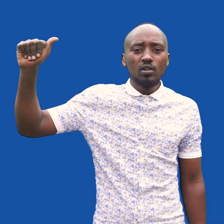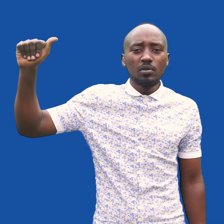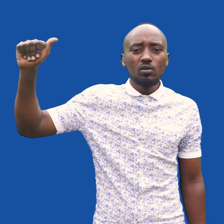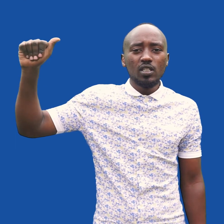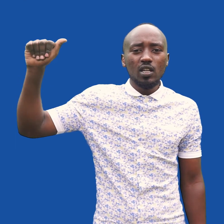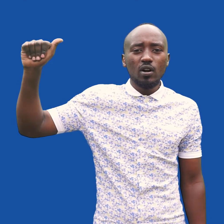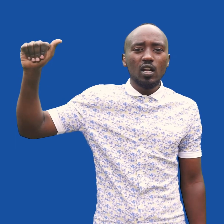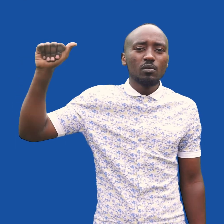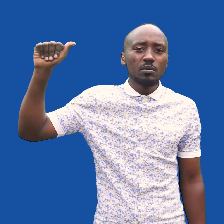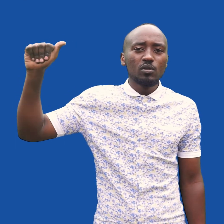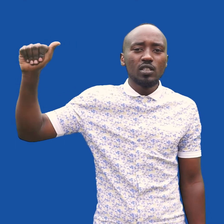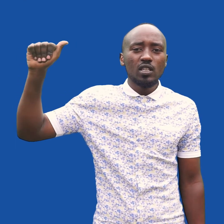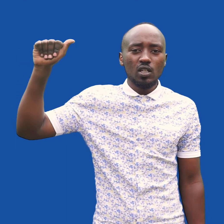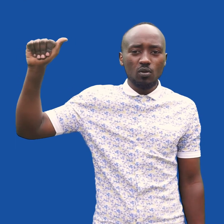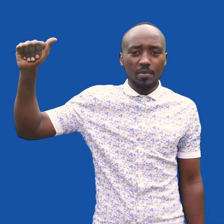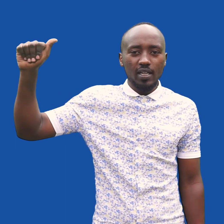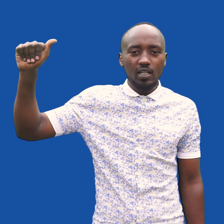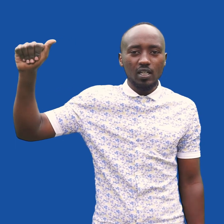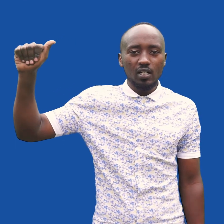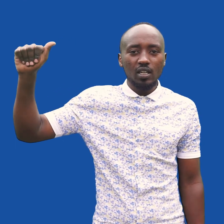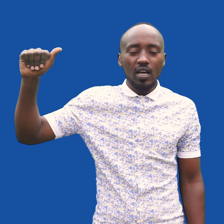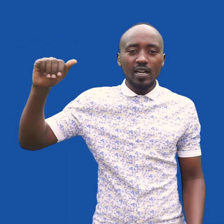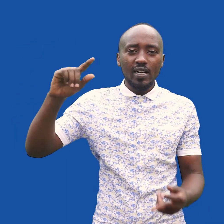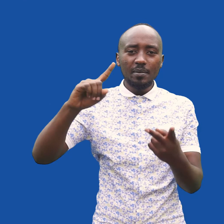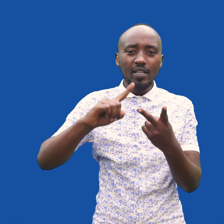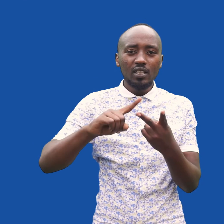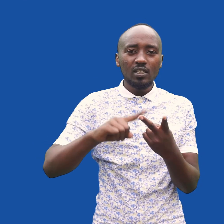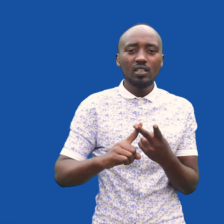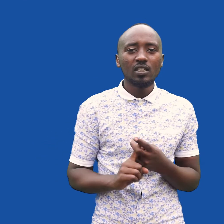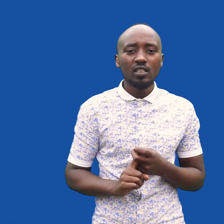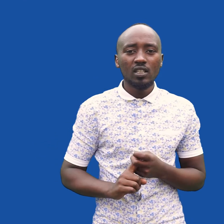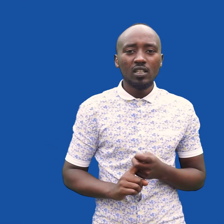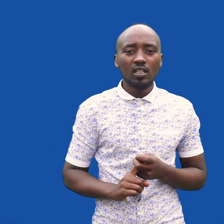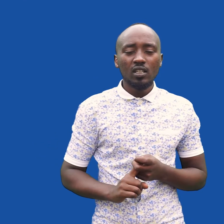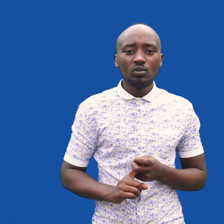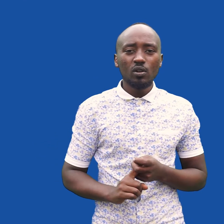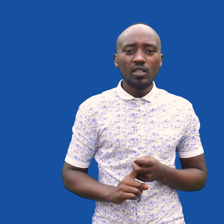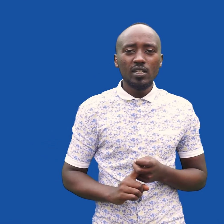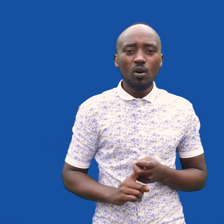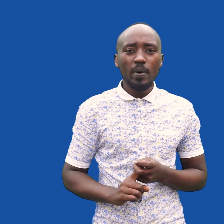murimirugichi nyaragwanda na murimirugichi guamarenka. Kabiri, turakulichi zao ba.